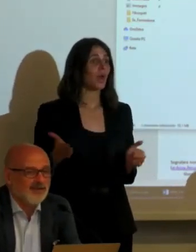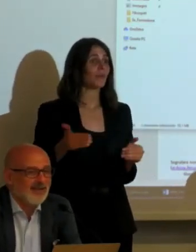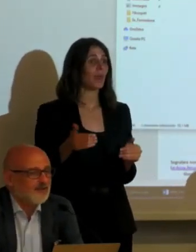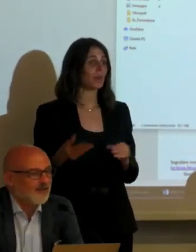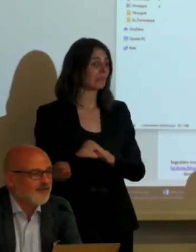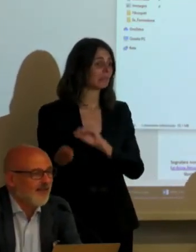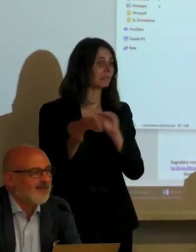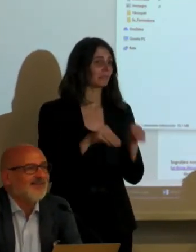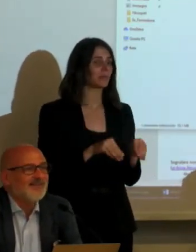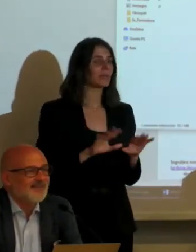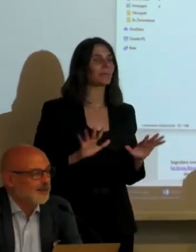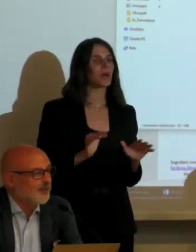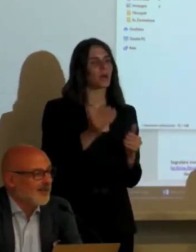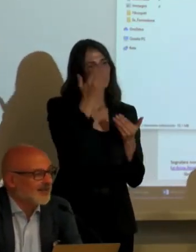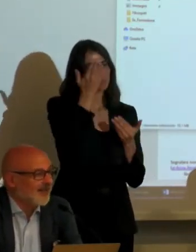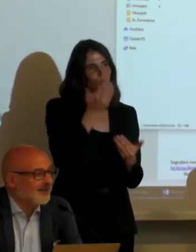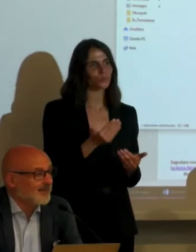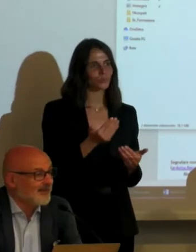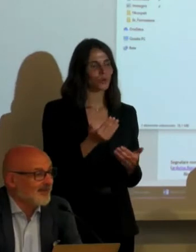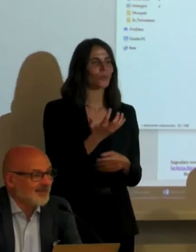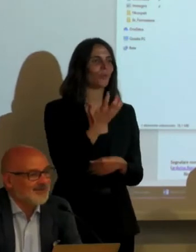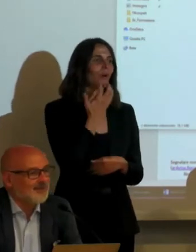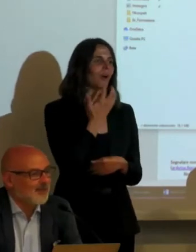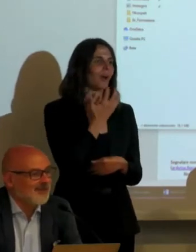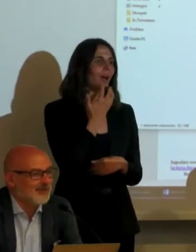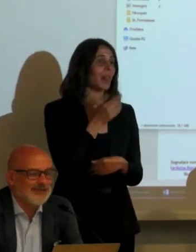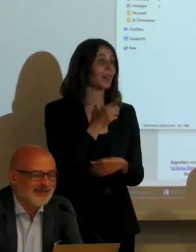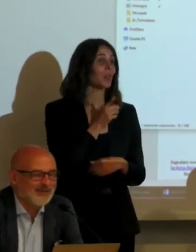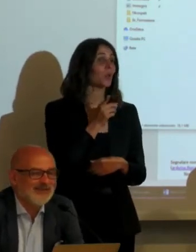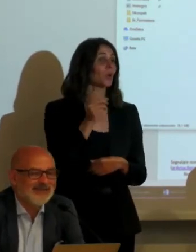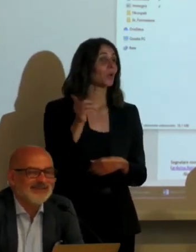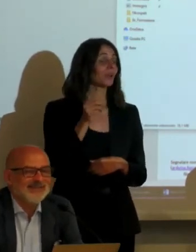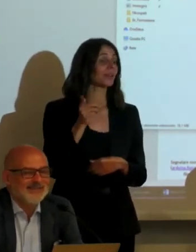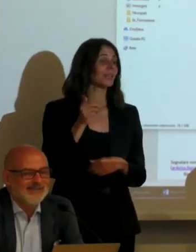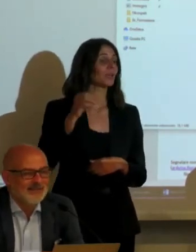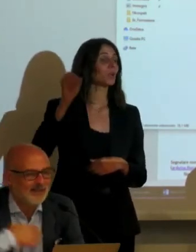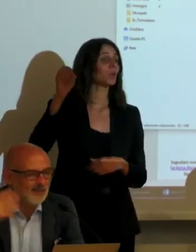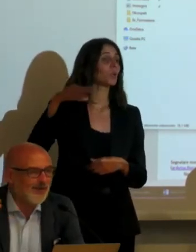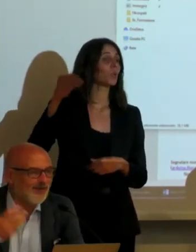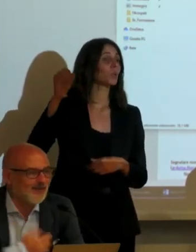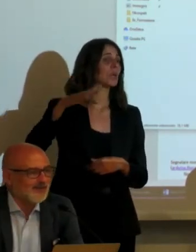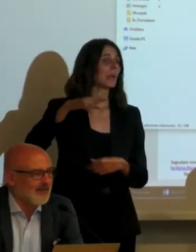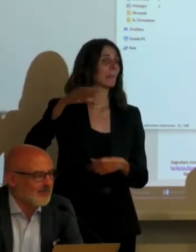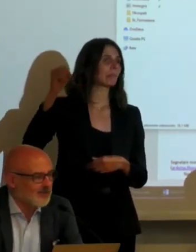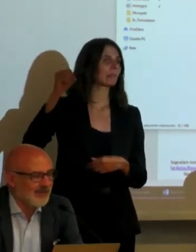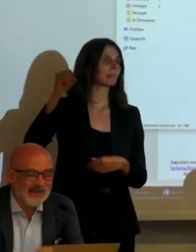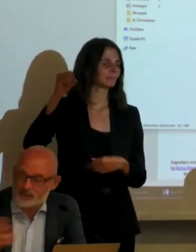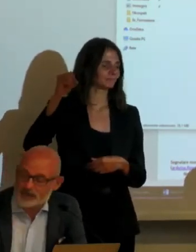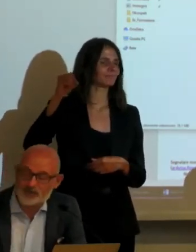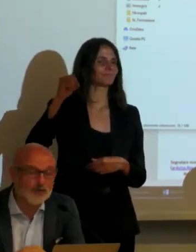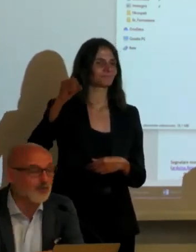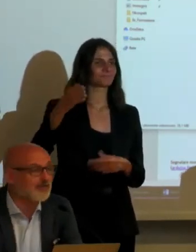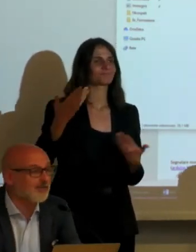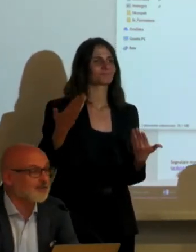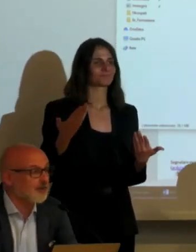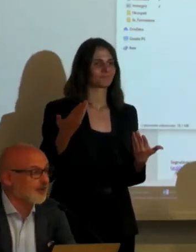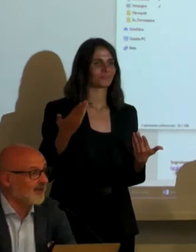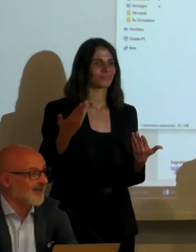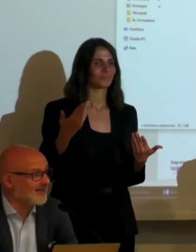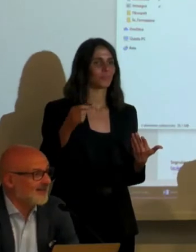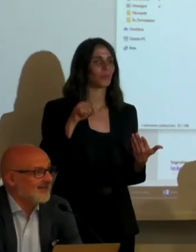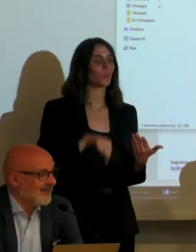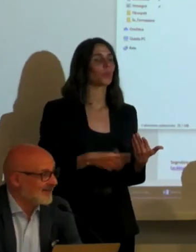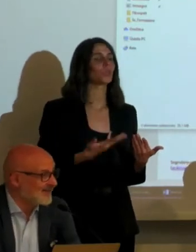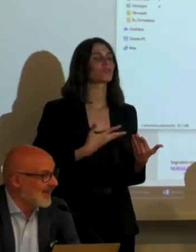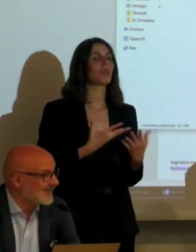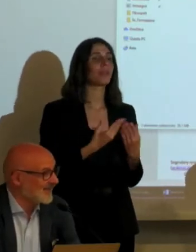con il caldo che fa si è fulminata la lampadina del proiettore e quindi per voi non sarebbe così grave, ma ci sono molte persone